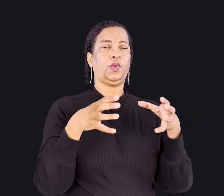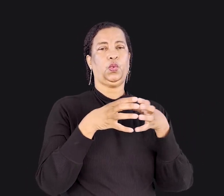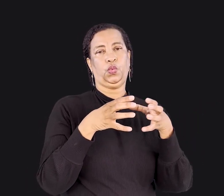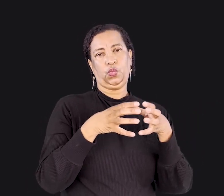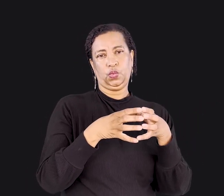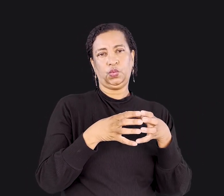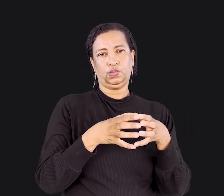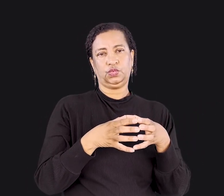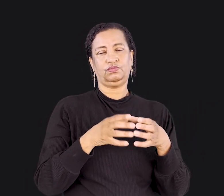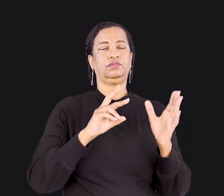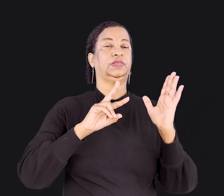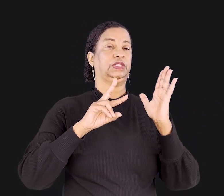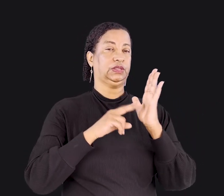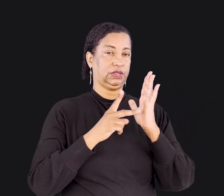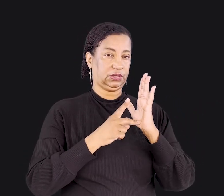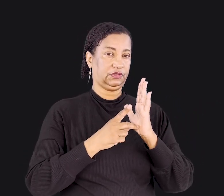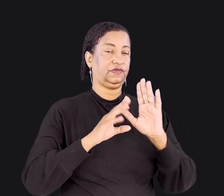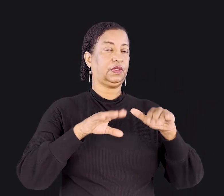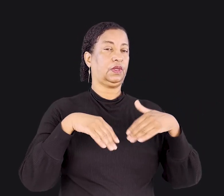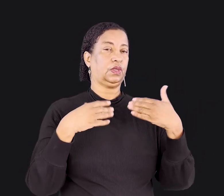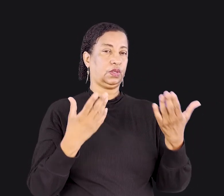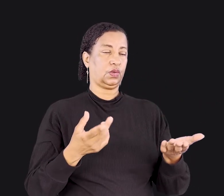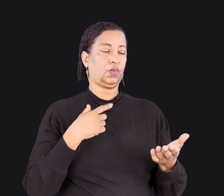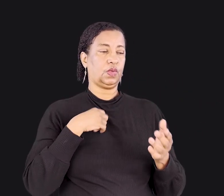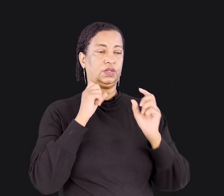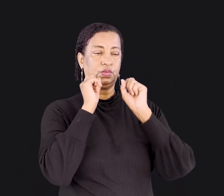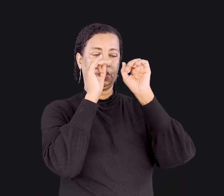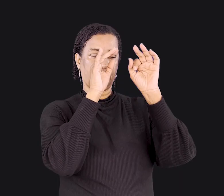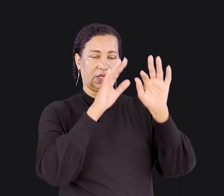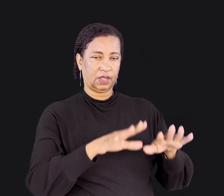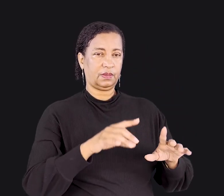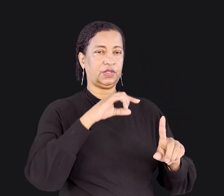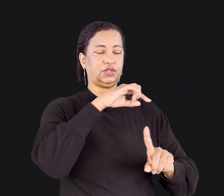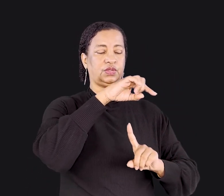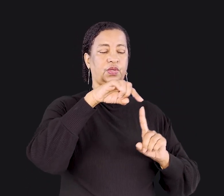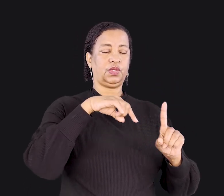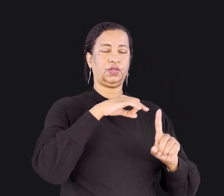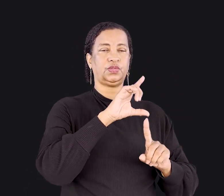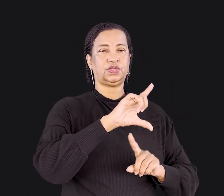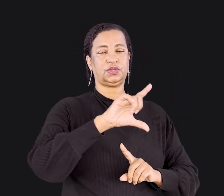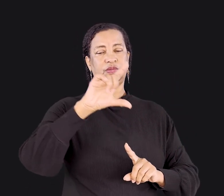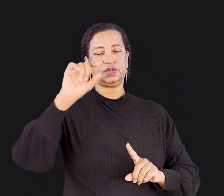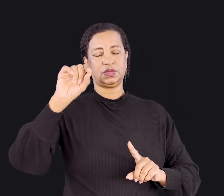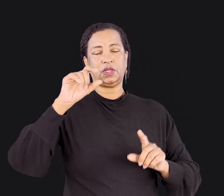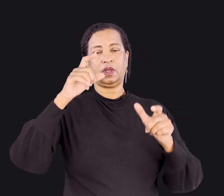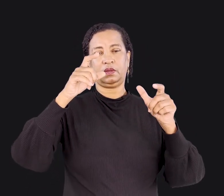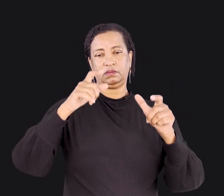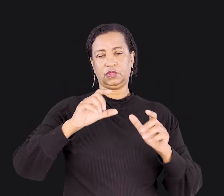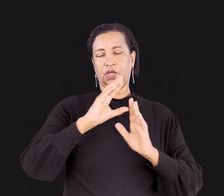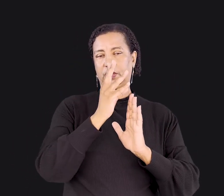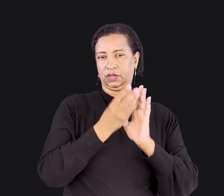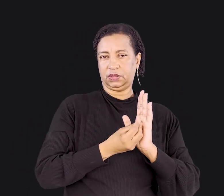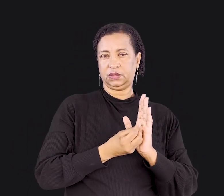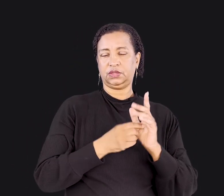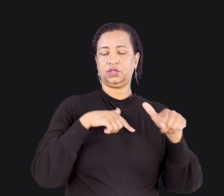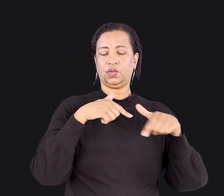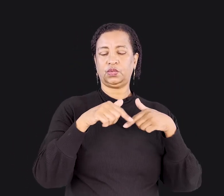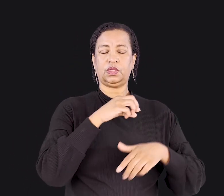time. Isso quer dizer que quando ele dá a bênção e os santos deixam o santuário, o trabalho do ministro está só começando,